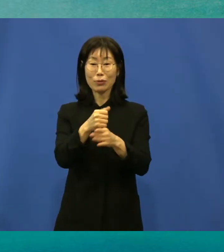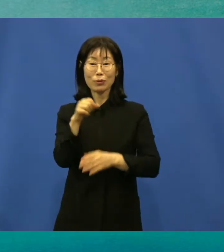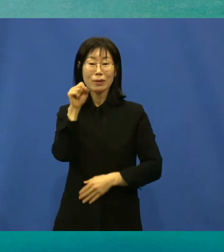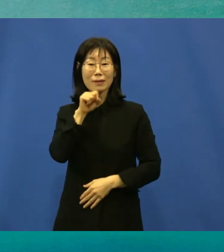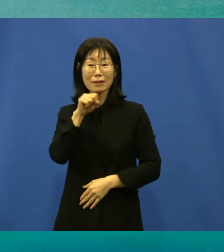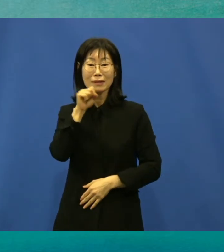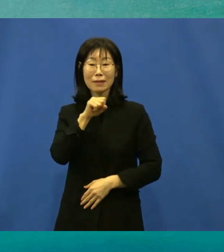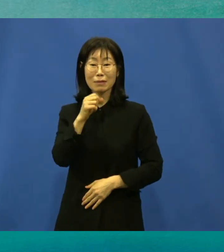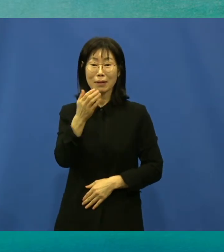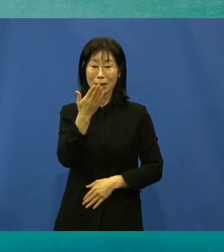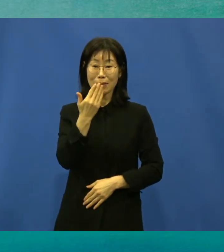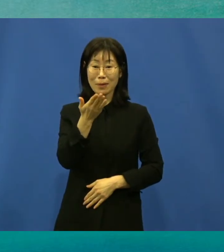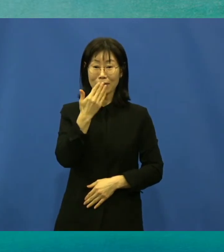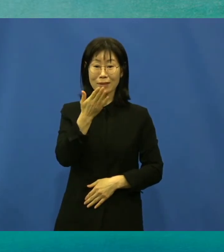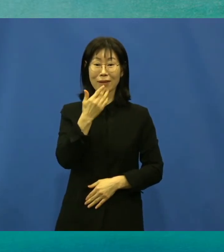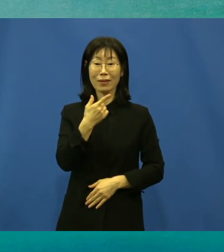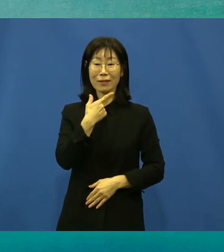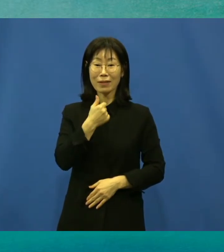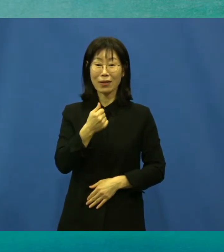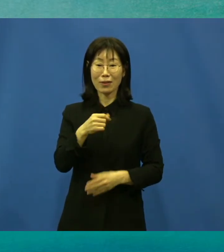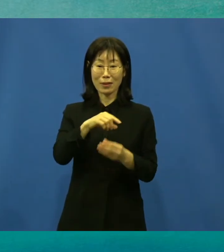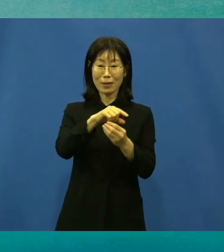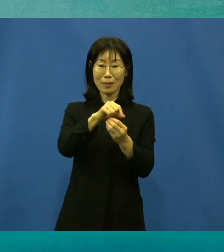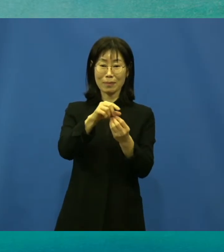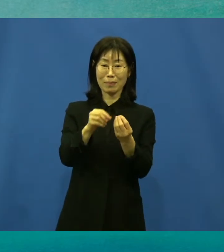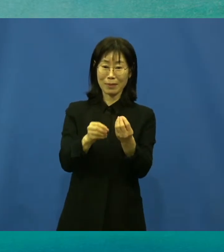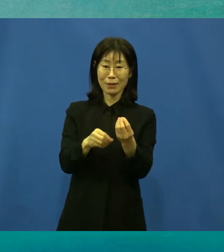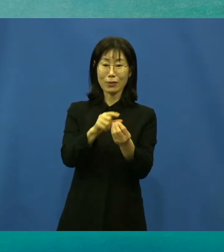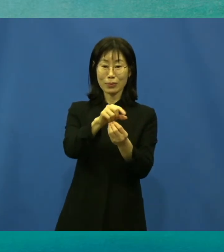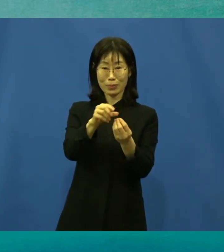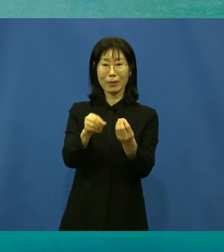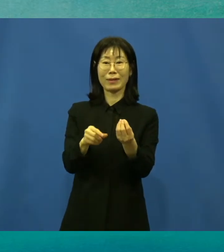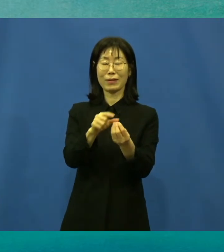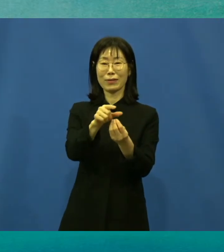뭐 근거는 없지만 하나씩 받아가시길 바랍니다.